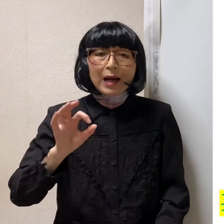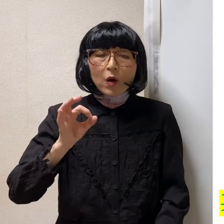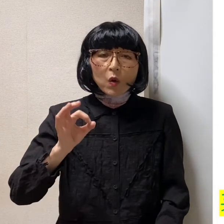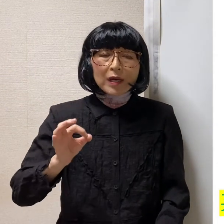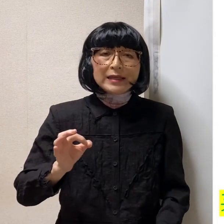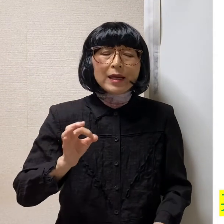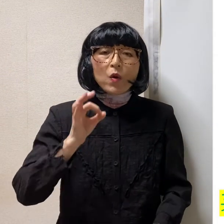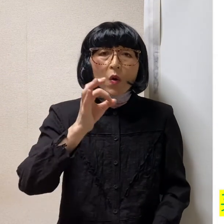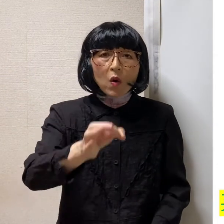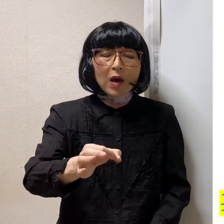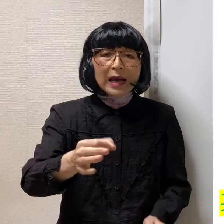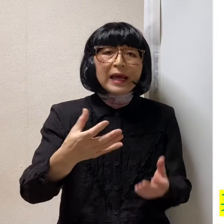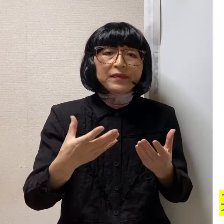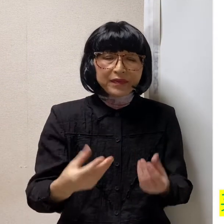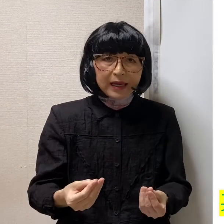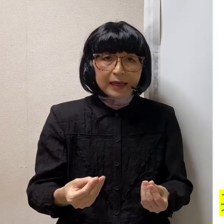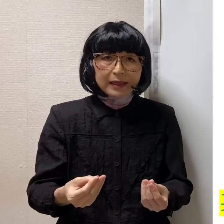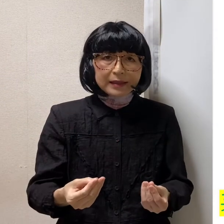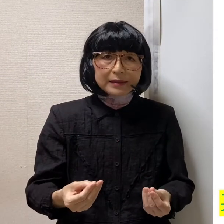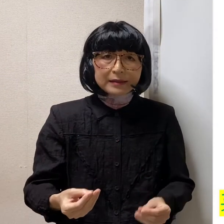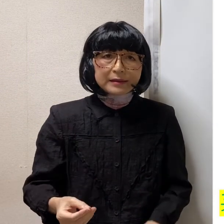私はお金を払った。